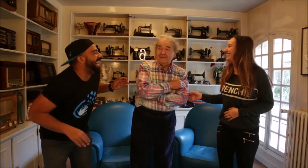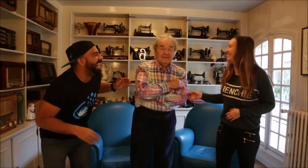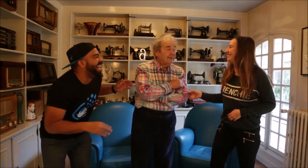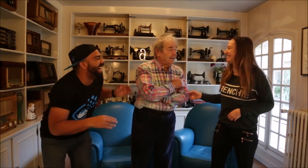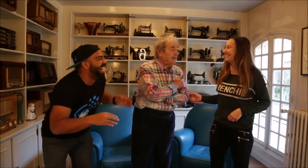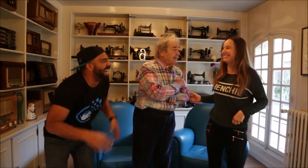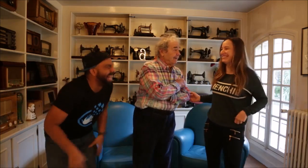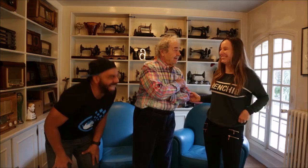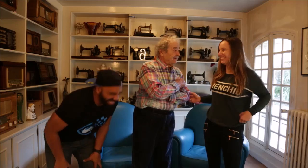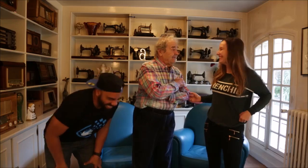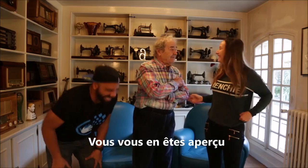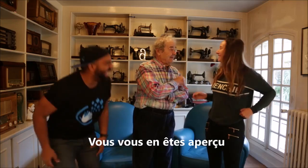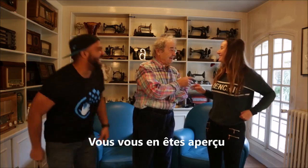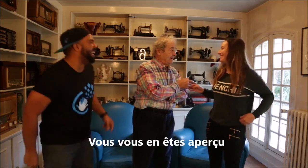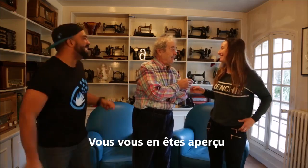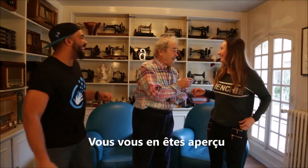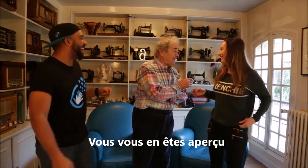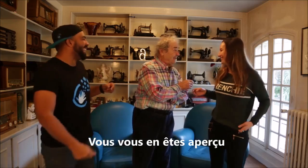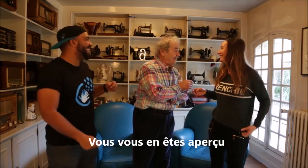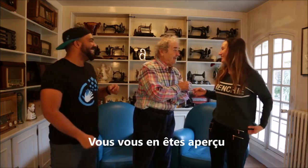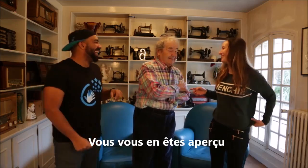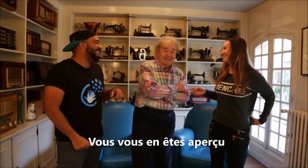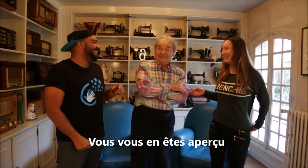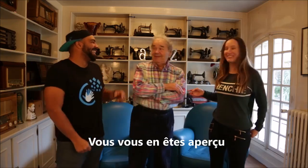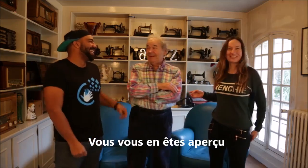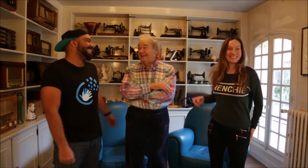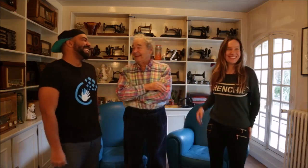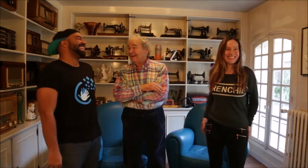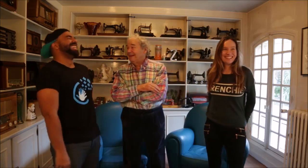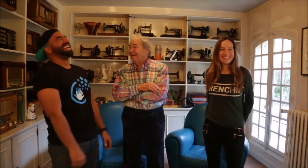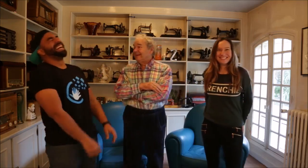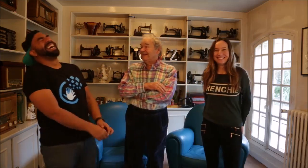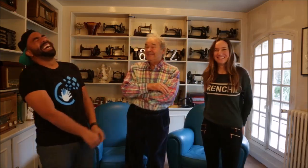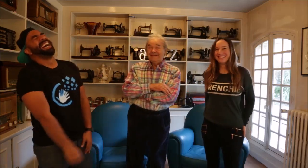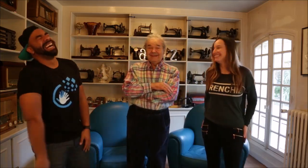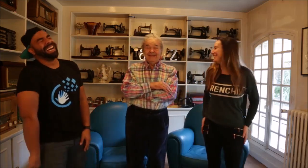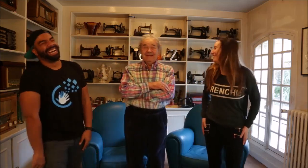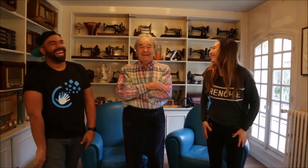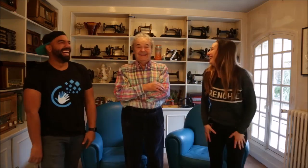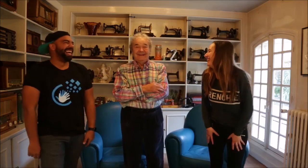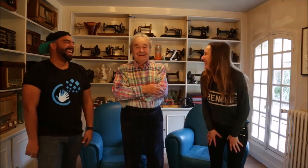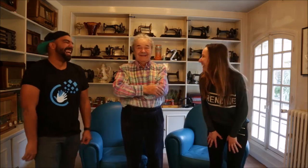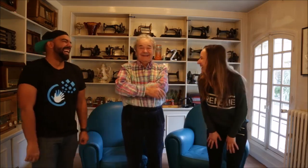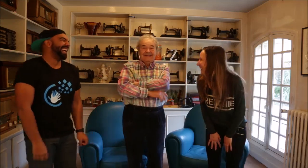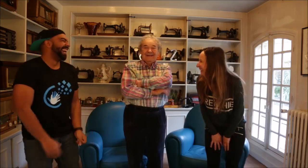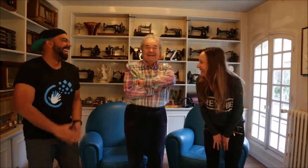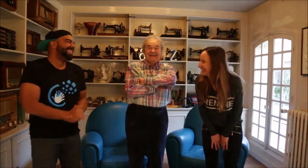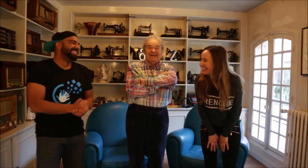mais...